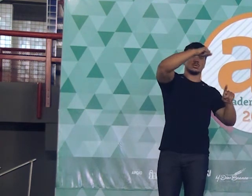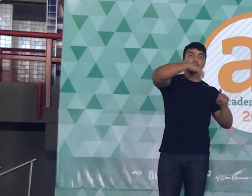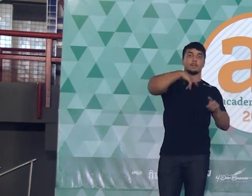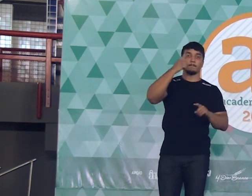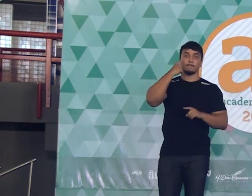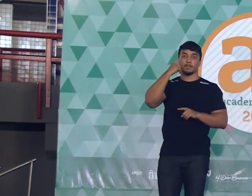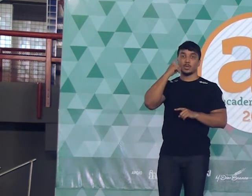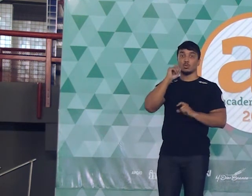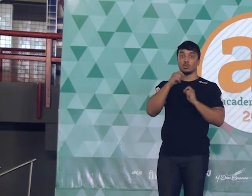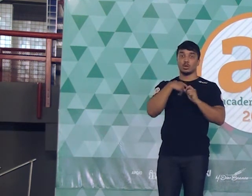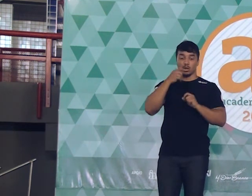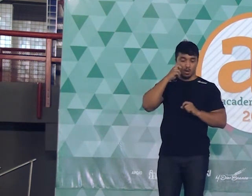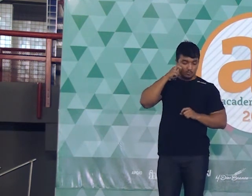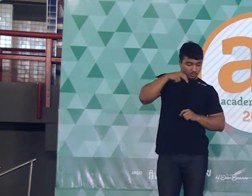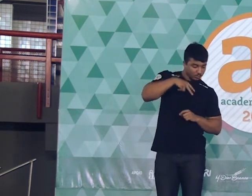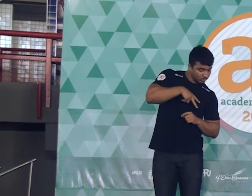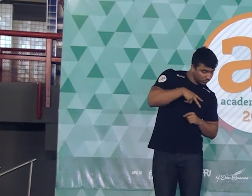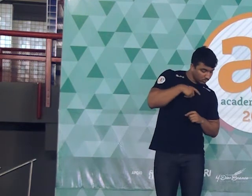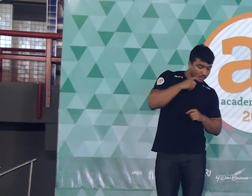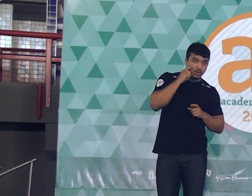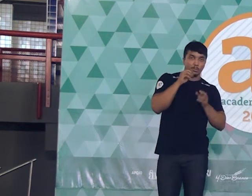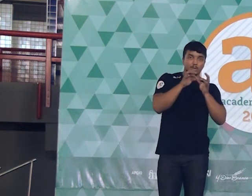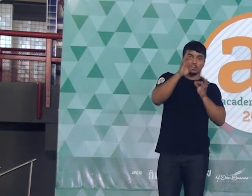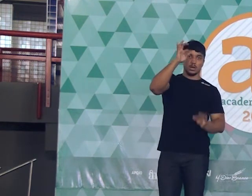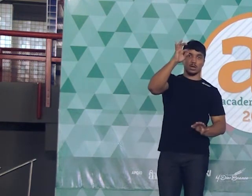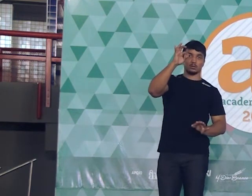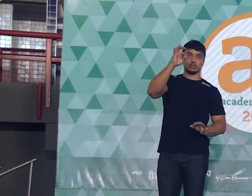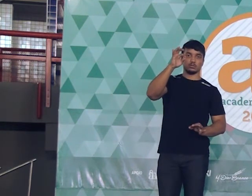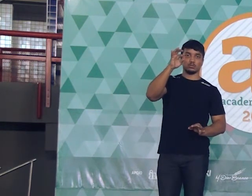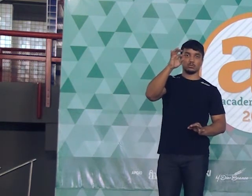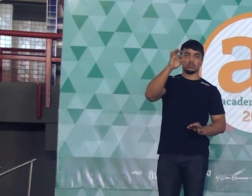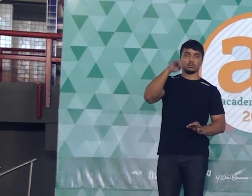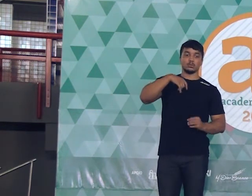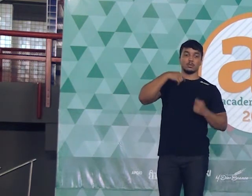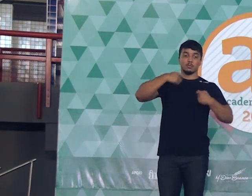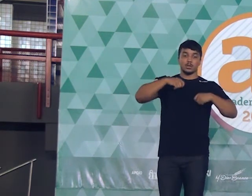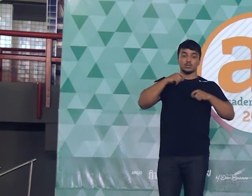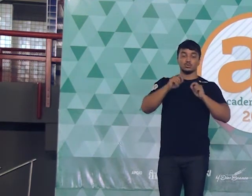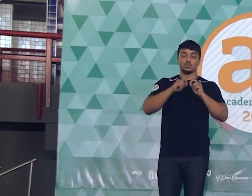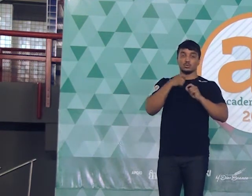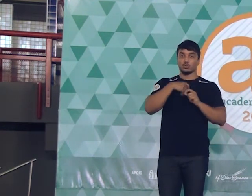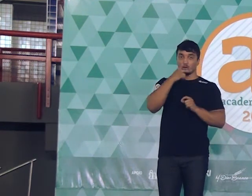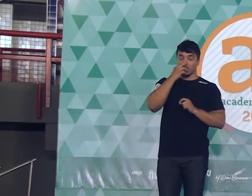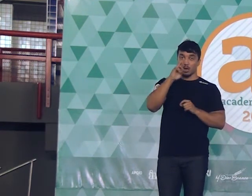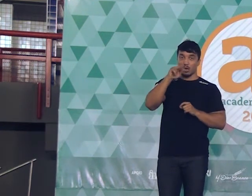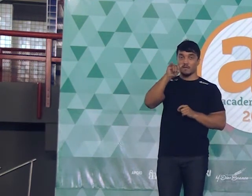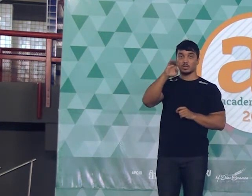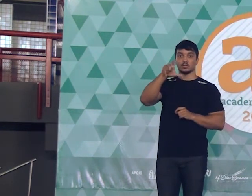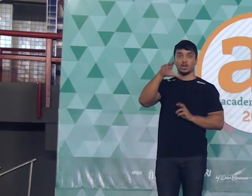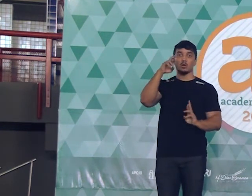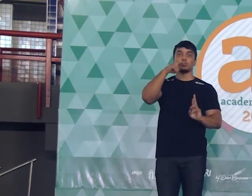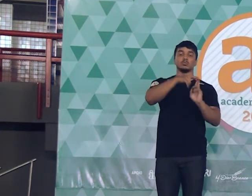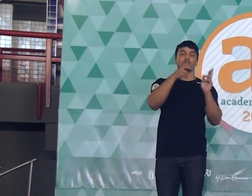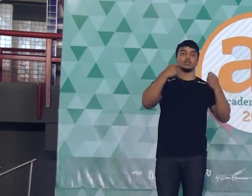reta vertical. Então, para definir também a trajetória, a gente vai precisar do nosso referencial.